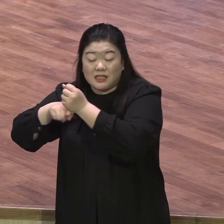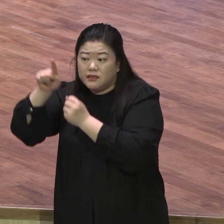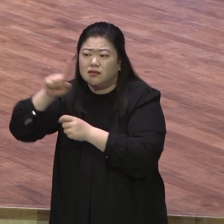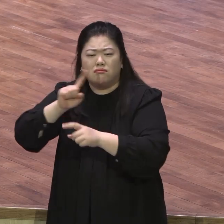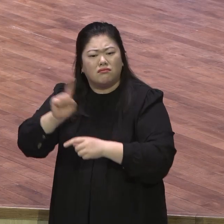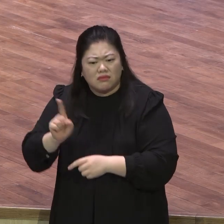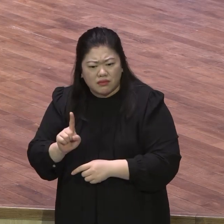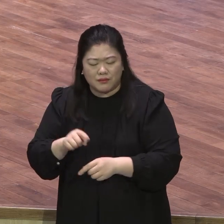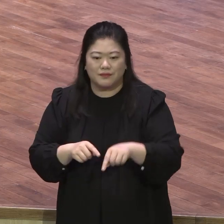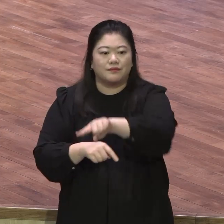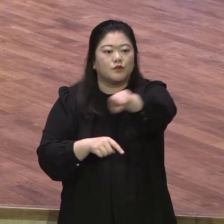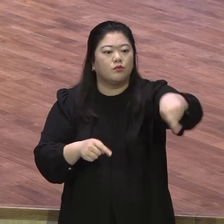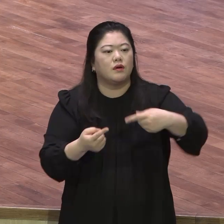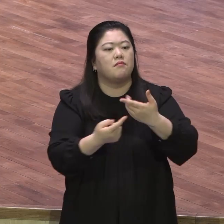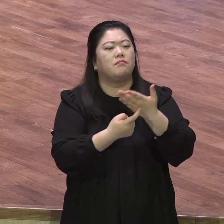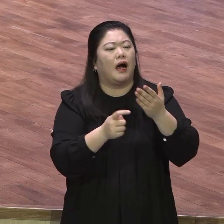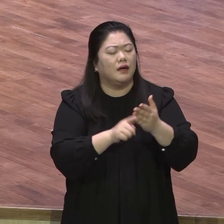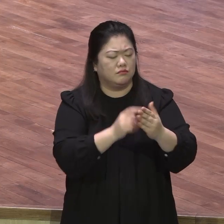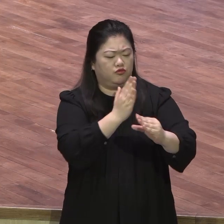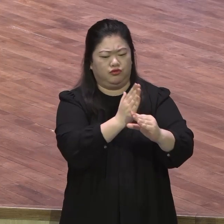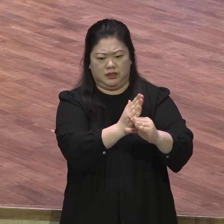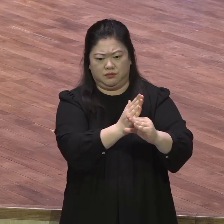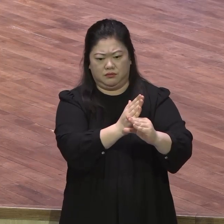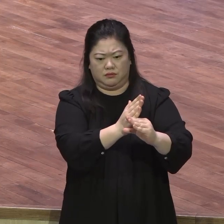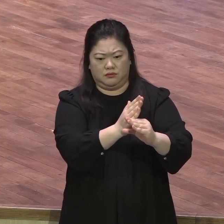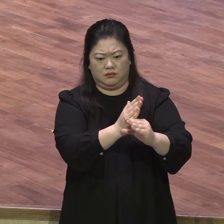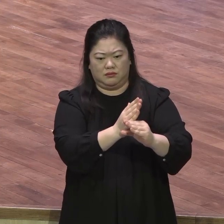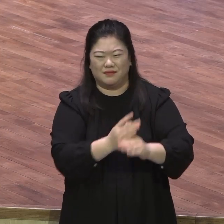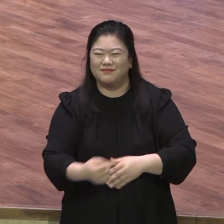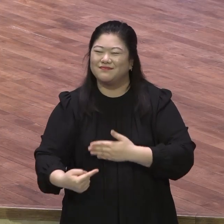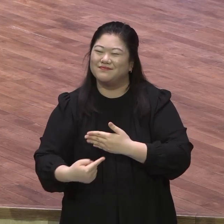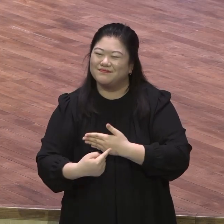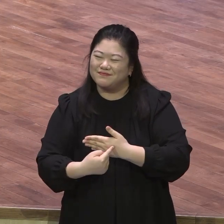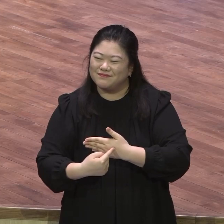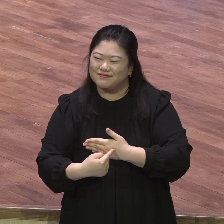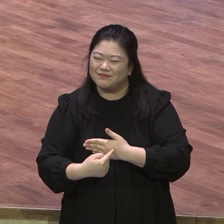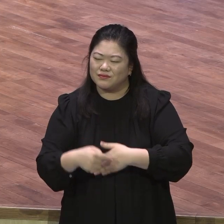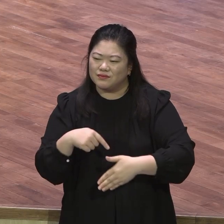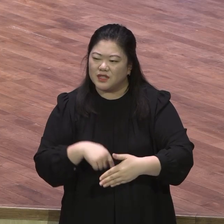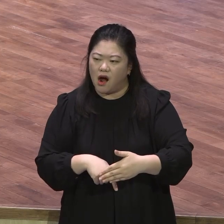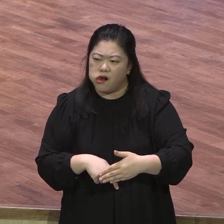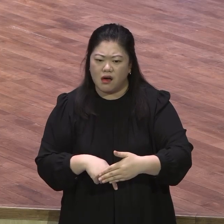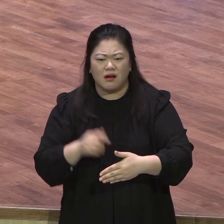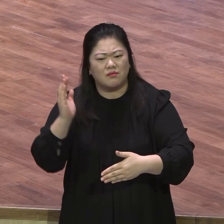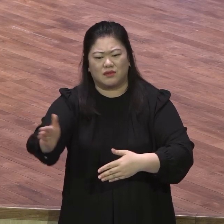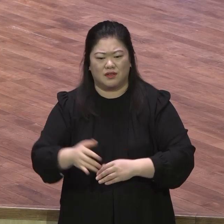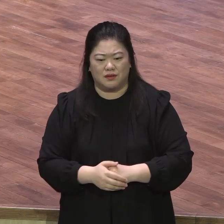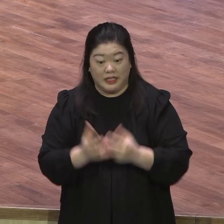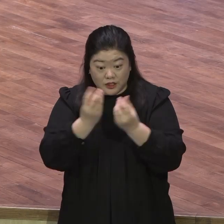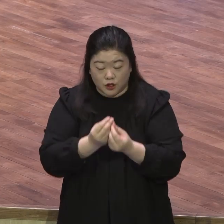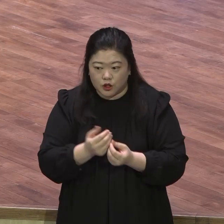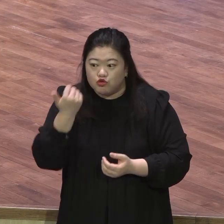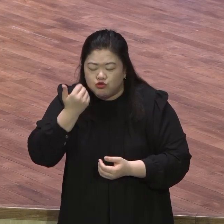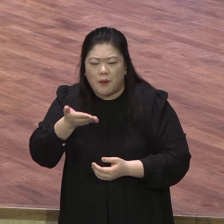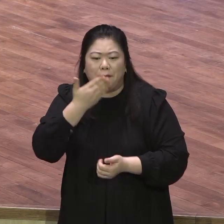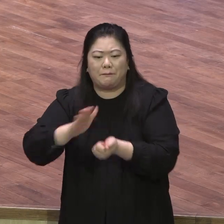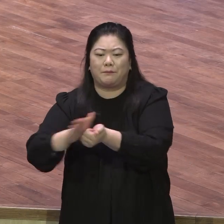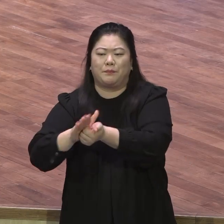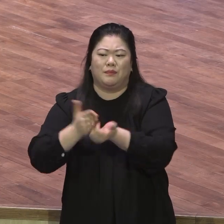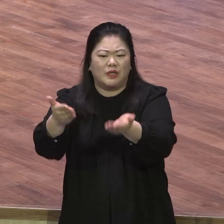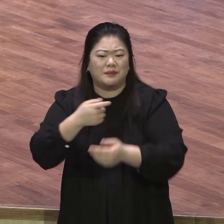정말 중심으로 드러낸다는 겁니다 사람이요 식사한 길을 대접하더라도 너무 상대가 너무 감사해서 너무